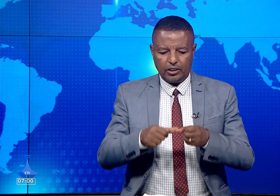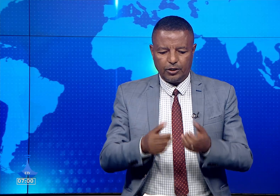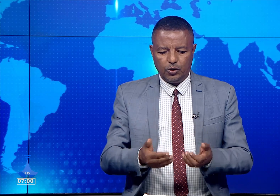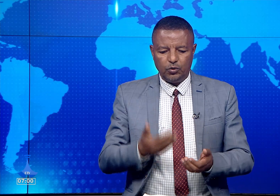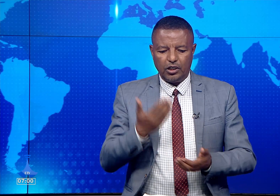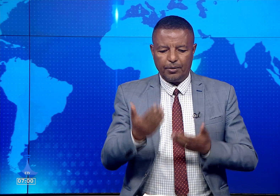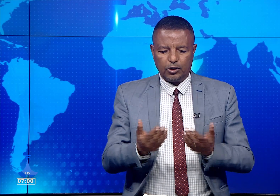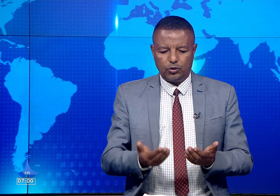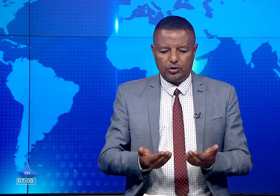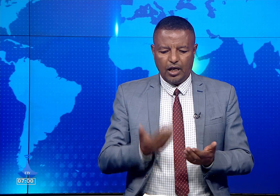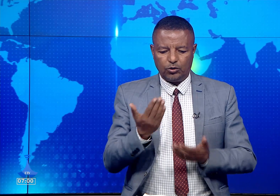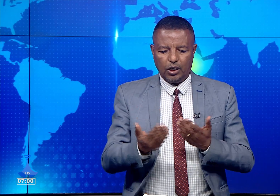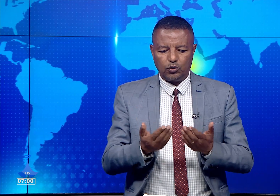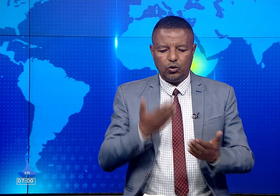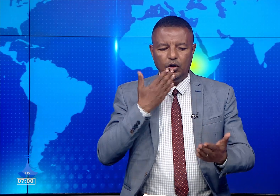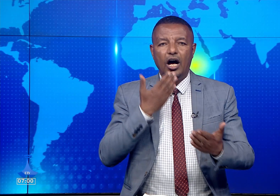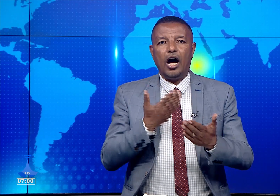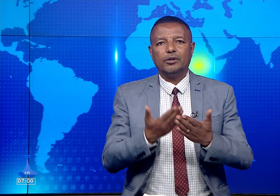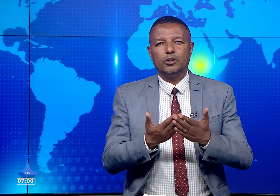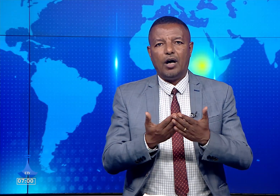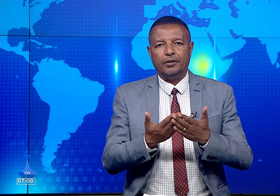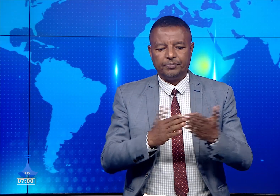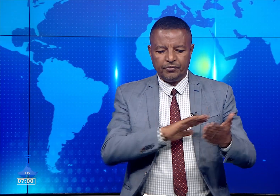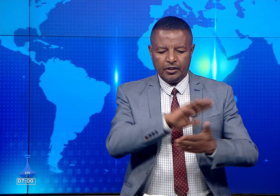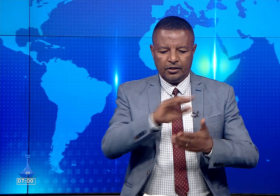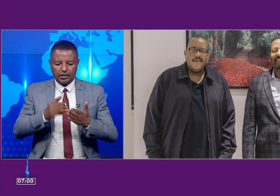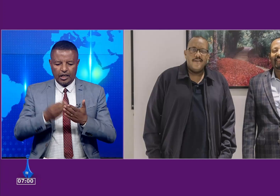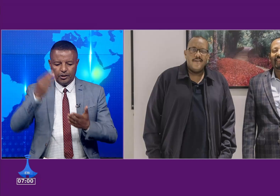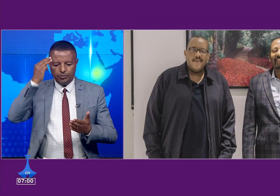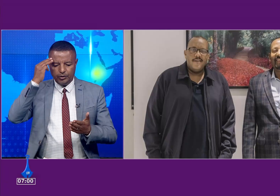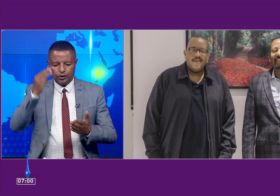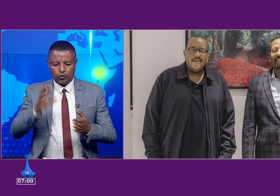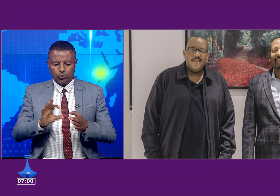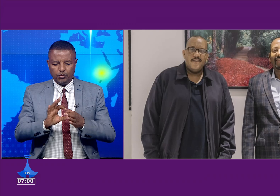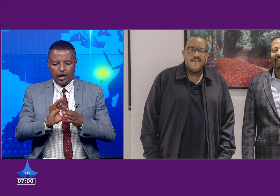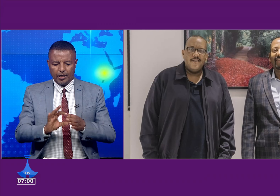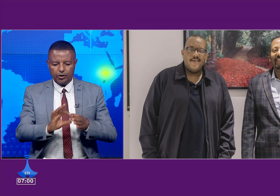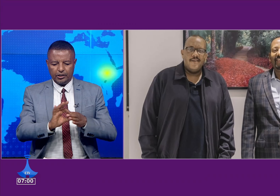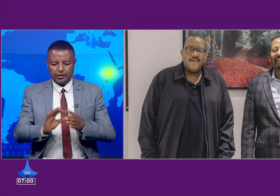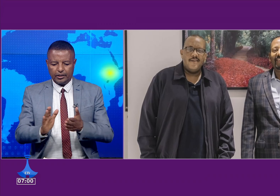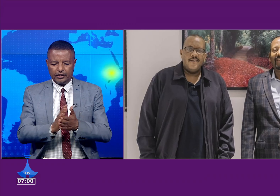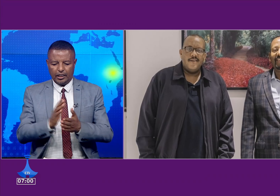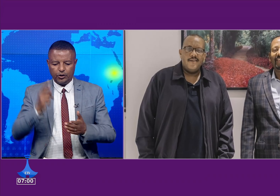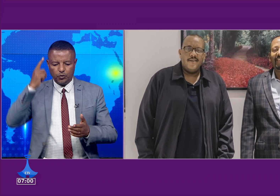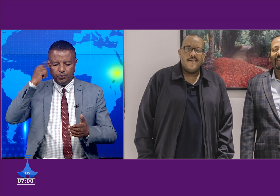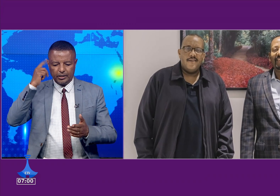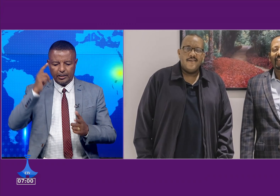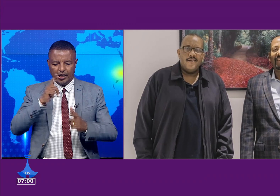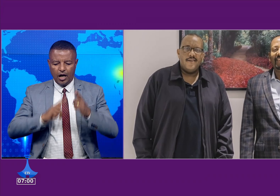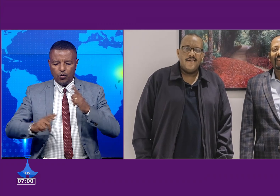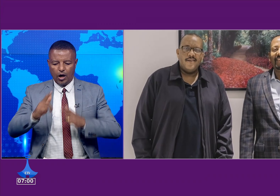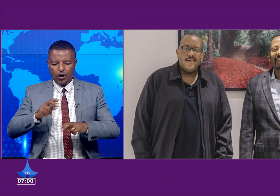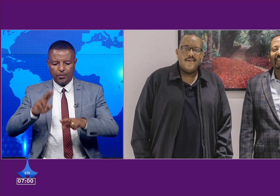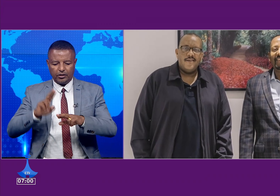በአመራርነት ቆይታቸው ላበረከቱት አስተዋጽኦ አመስግነዋል። ጠቅላይ ሚኒስትሩ በማህበራዊ ትስስር ገጻቸው